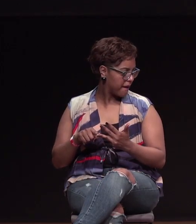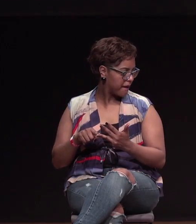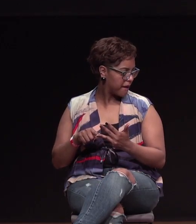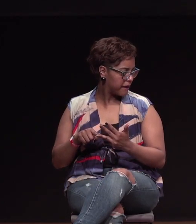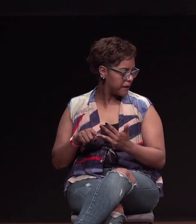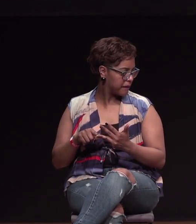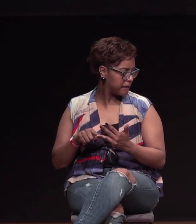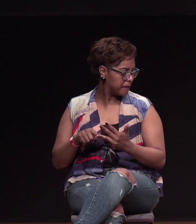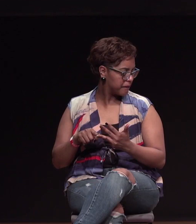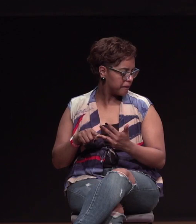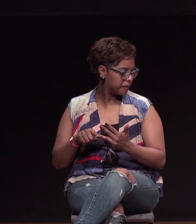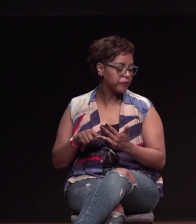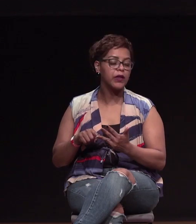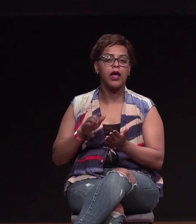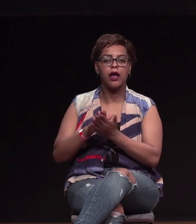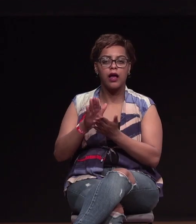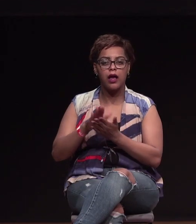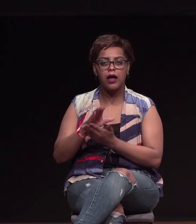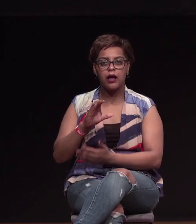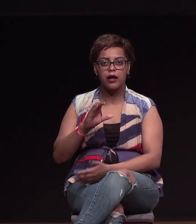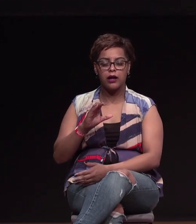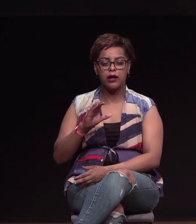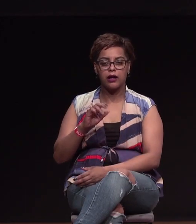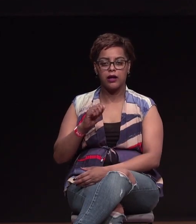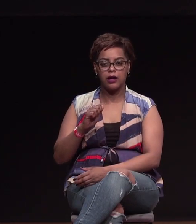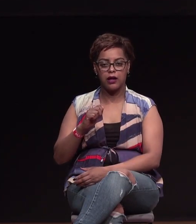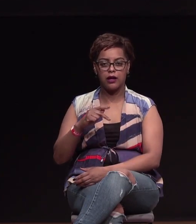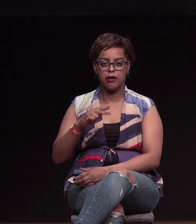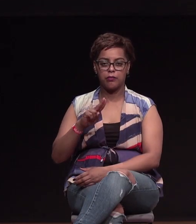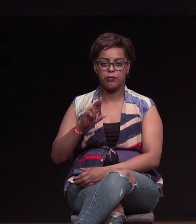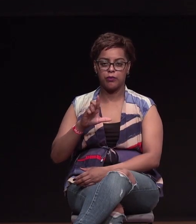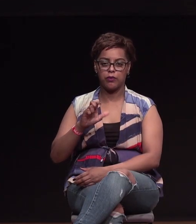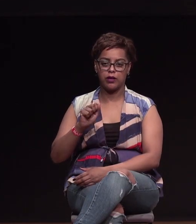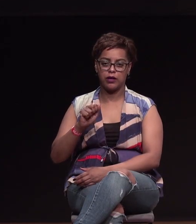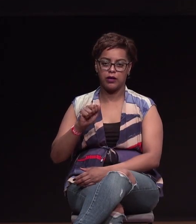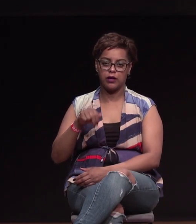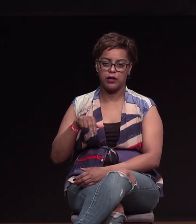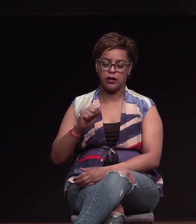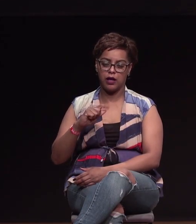A Capulana, Morro Branco, a Nós.